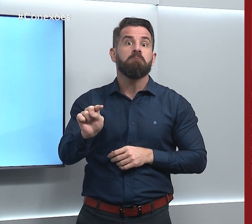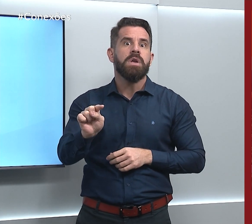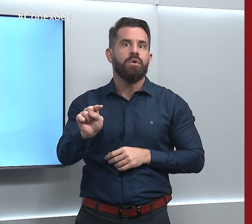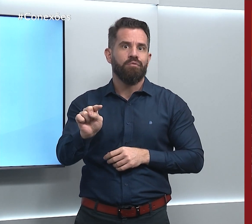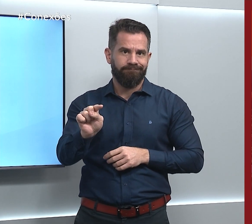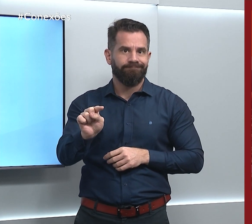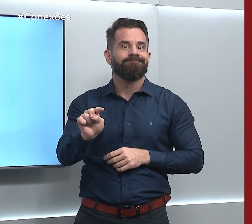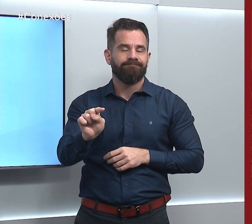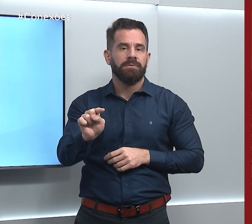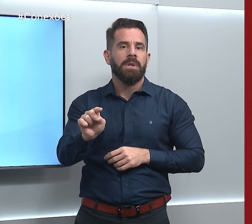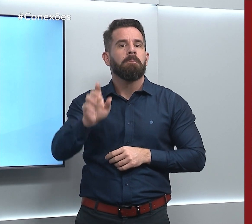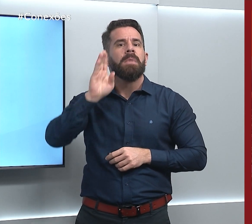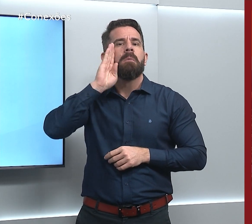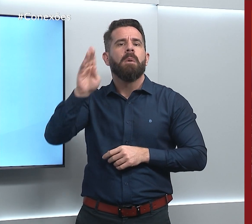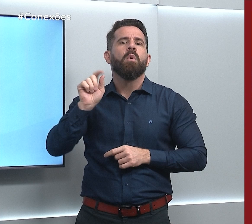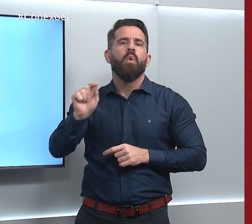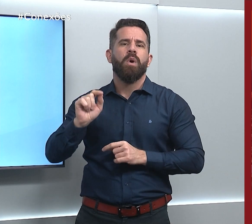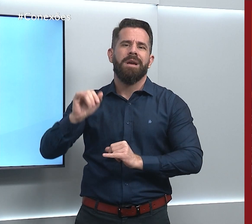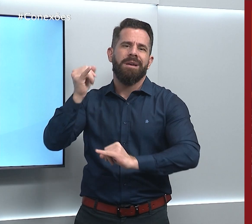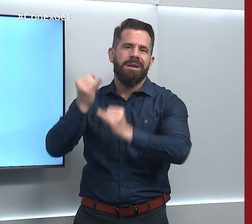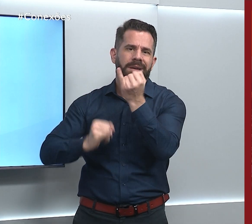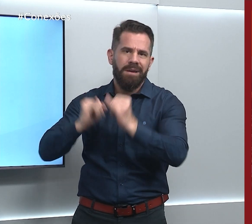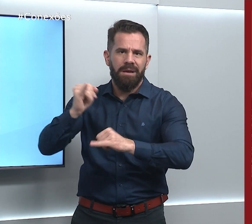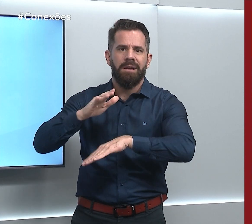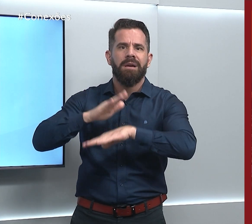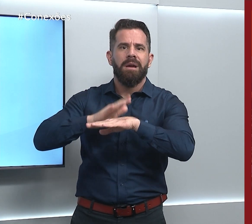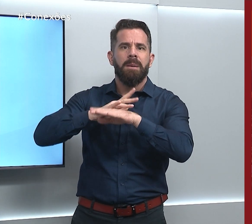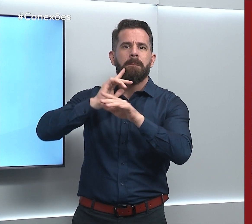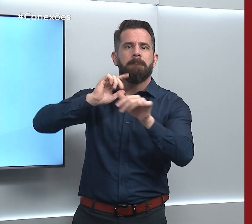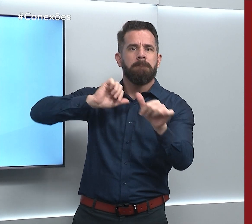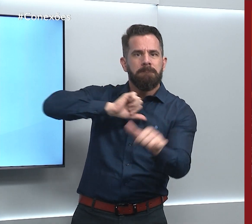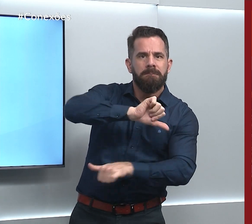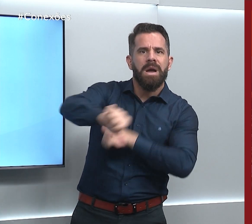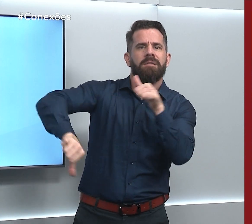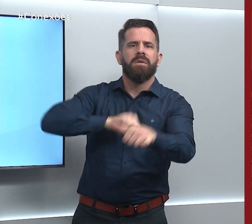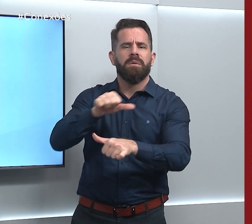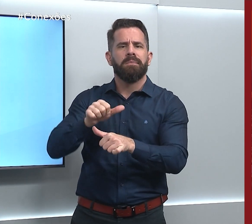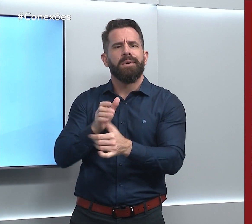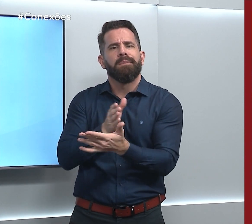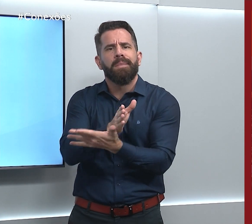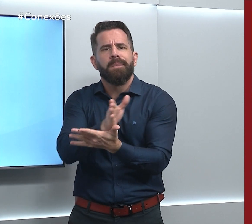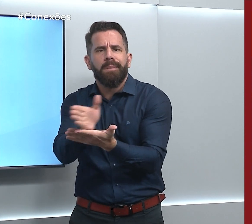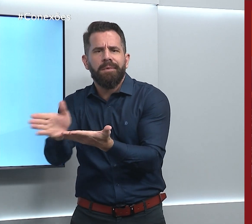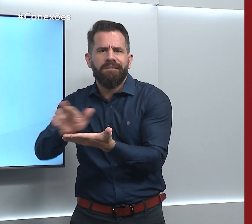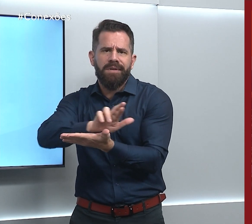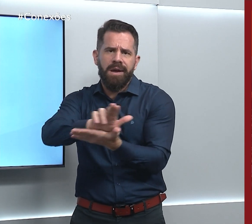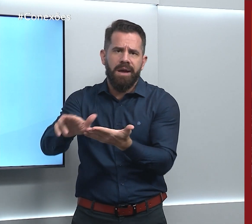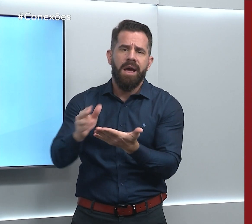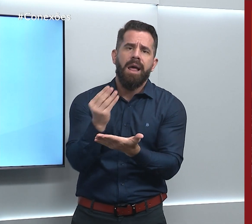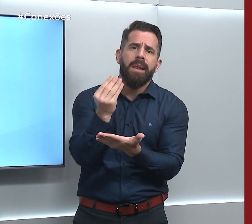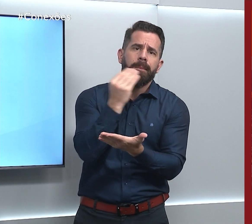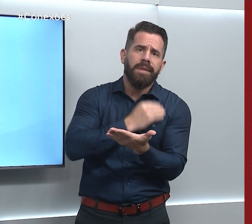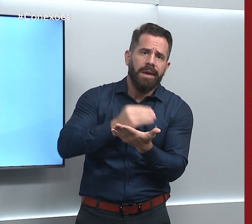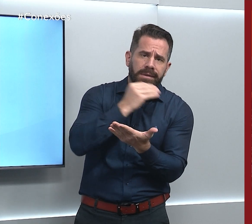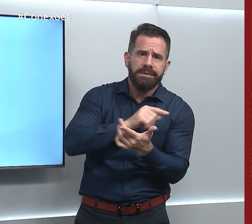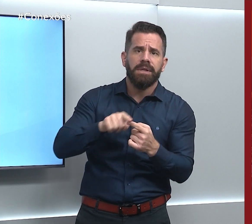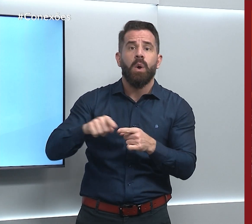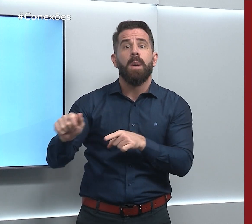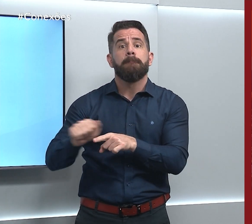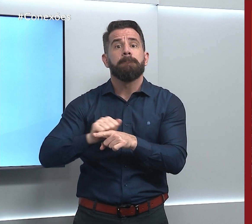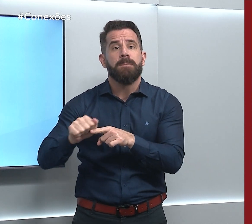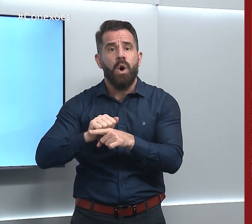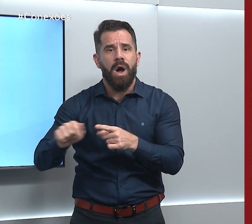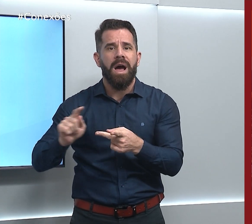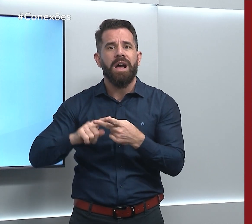abertas, principalmente na indústria da transformação, nos ramos de alimentação, borracha,